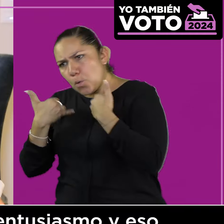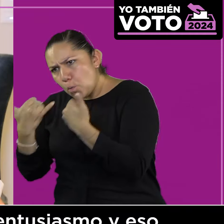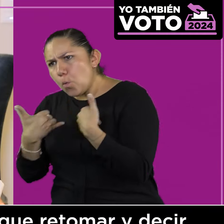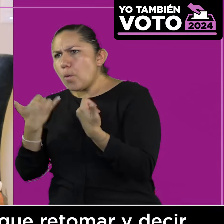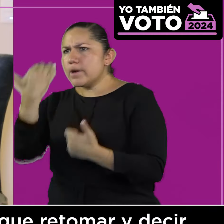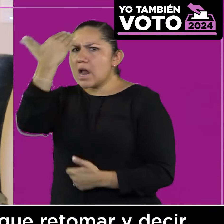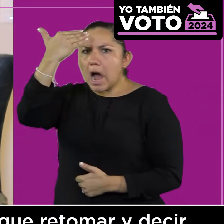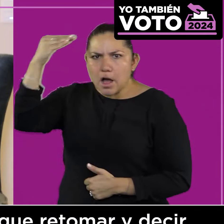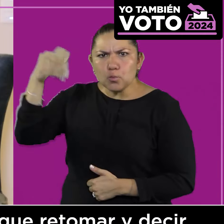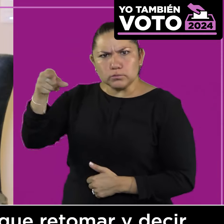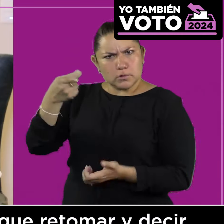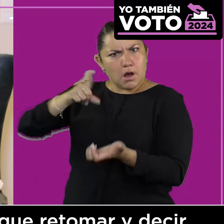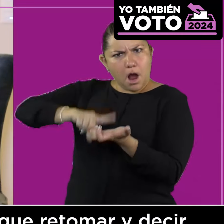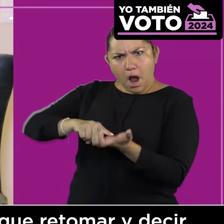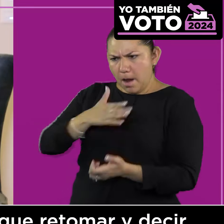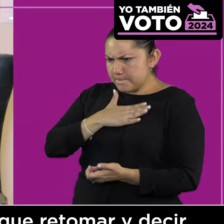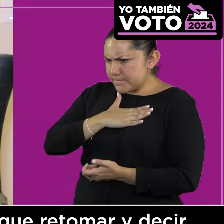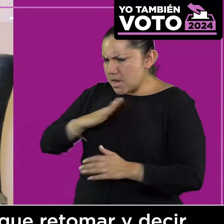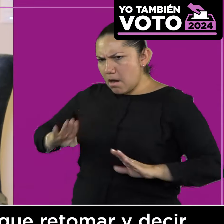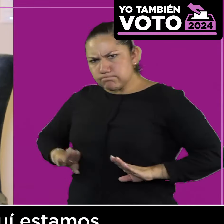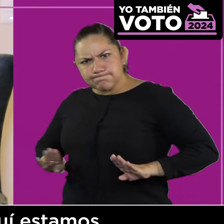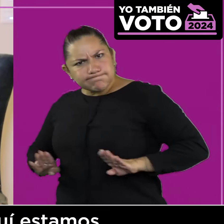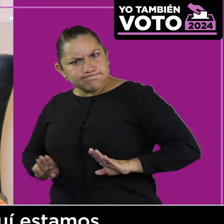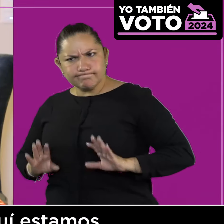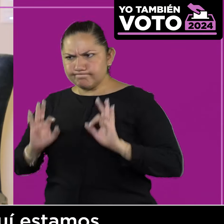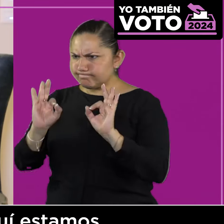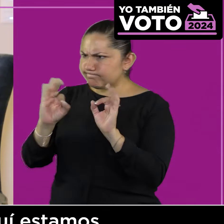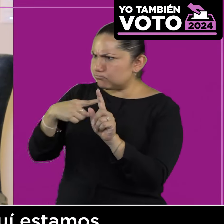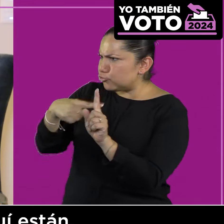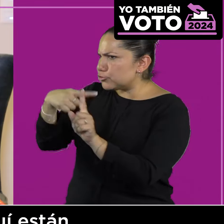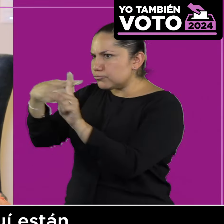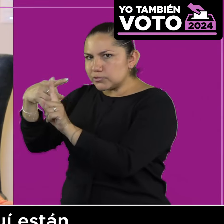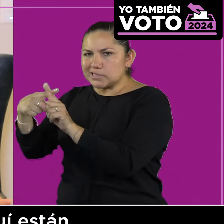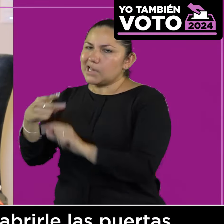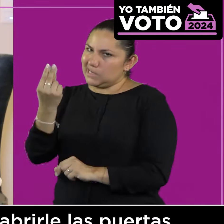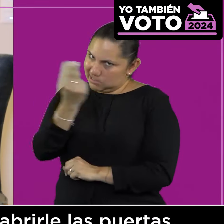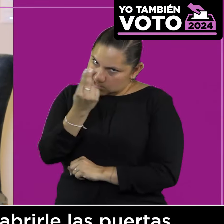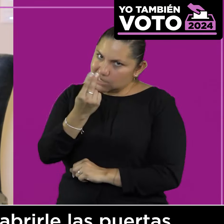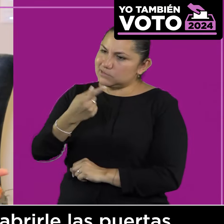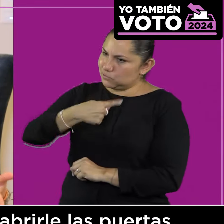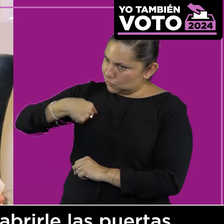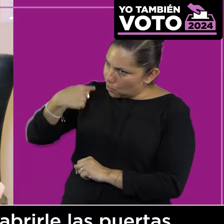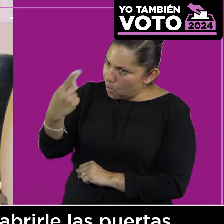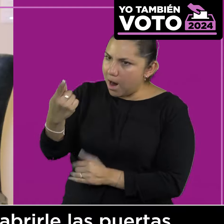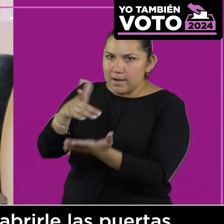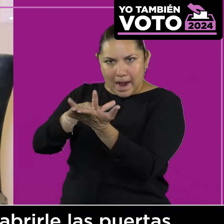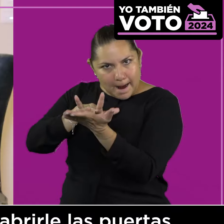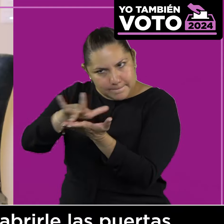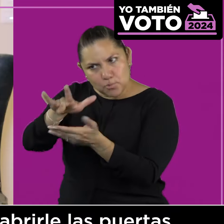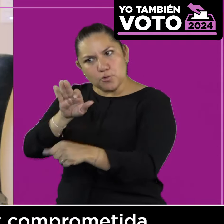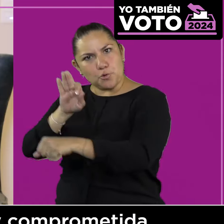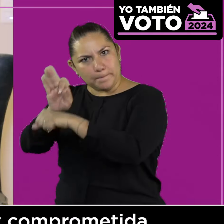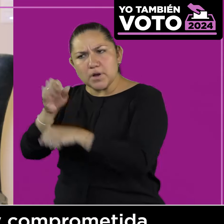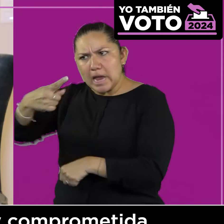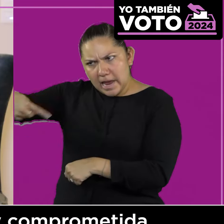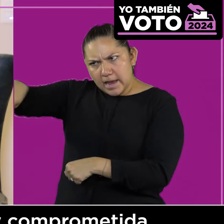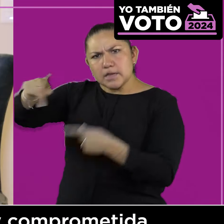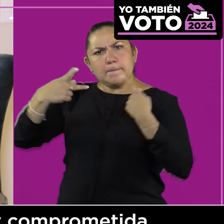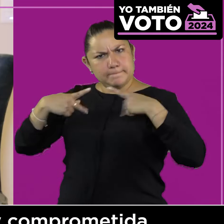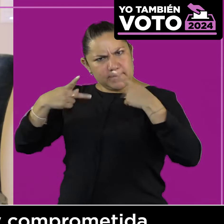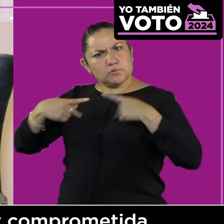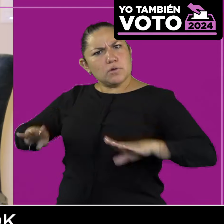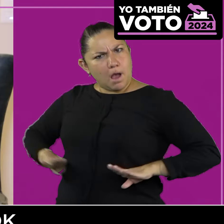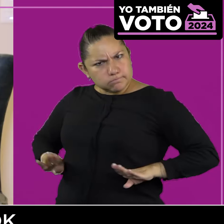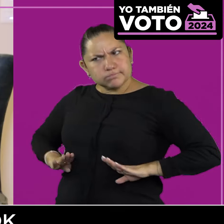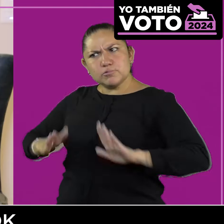entusiasmo Y eso es lo que tenemos que que retomar y decir Bueno aquí estamos y si aquí están Bueno vamos a abrirles las puertas son gente muy